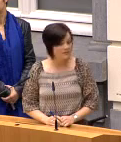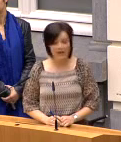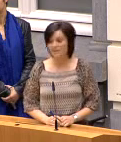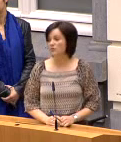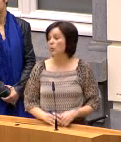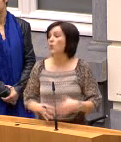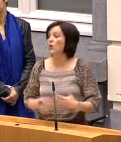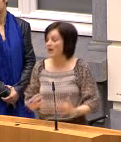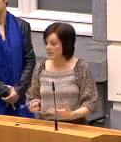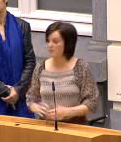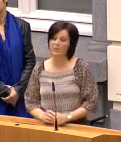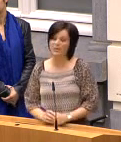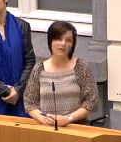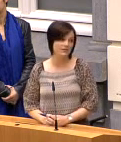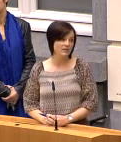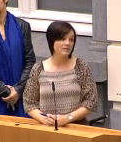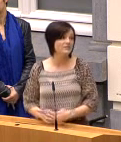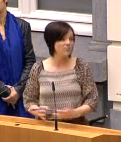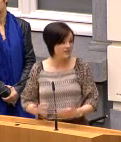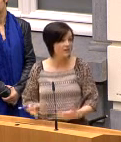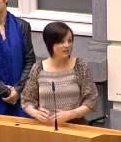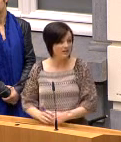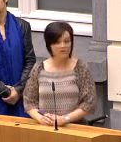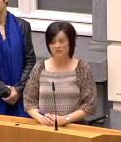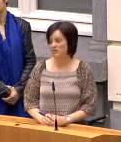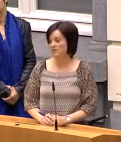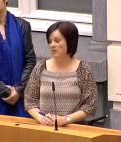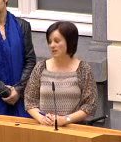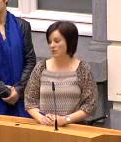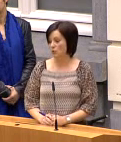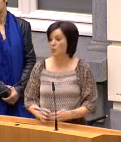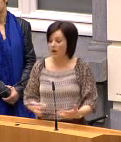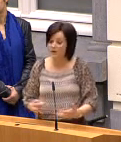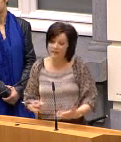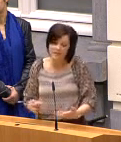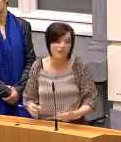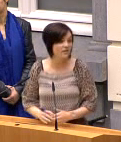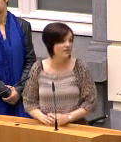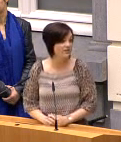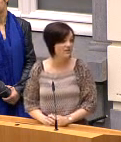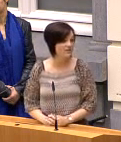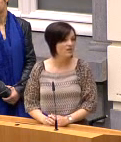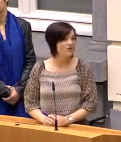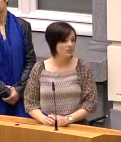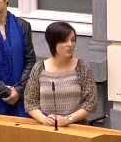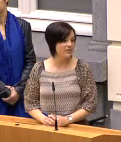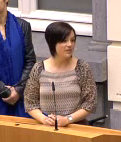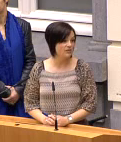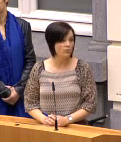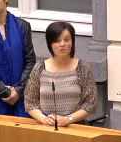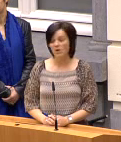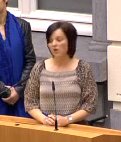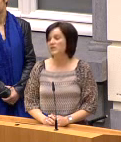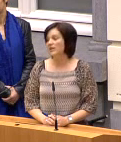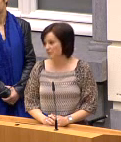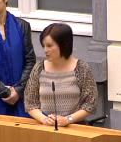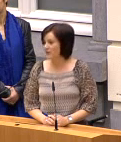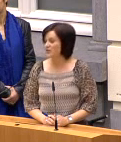daarin? Hoe ga je dat bepalen dat iemand al dan niet in staat is om al dan niet een attractie te betreden? Dus het gaat veel verder dan